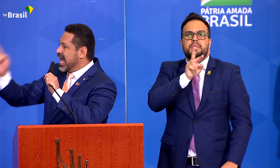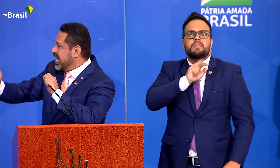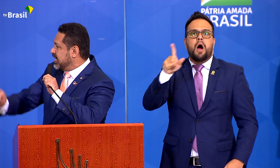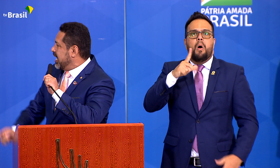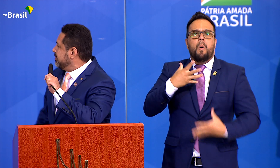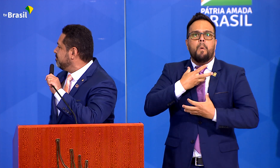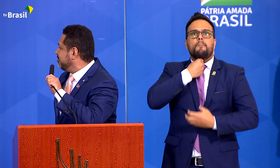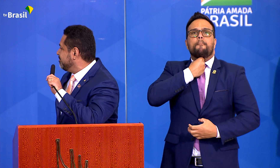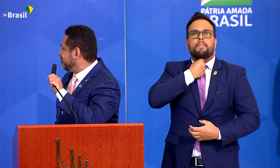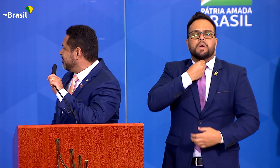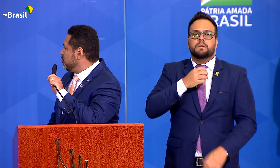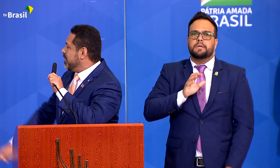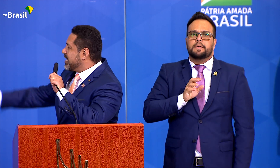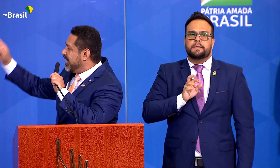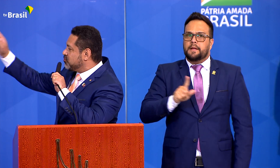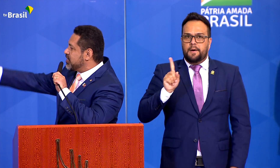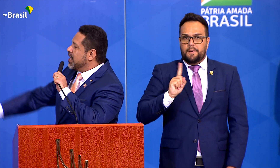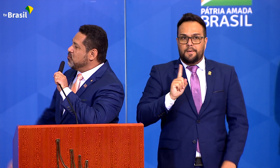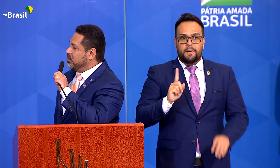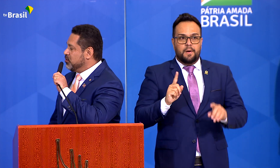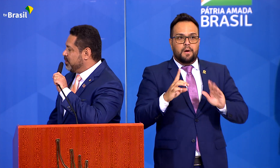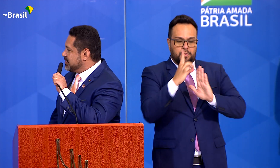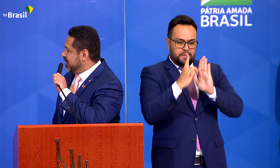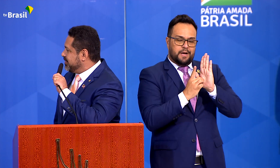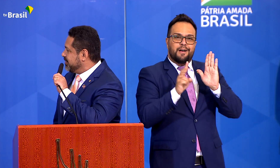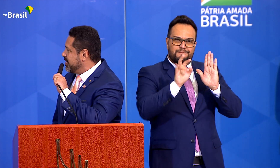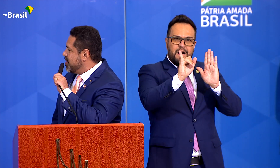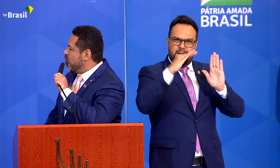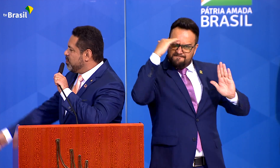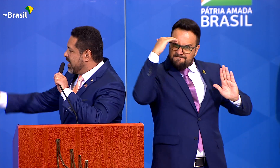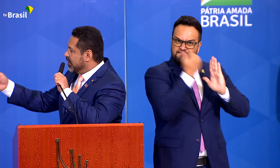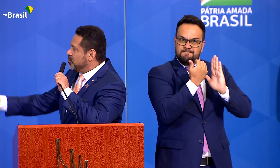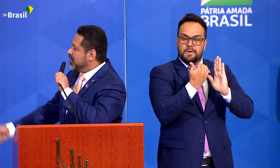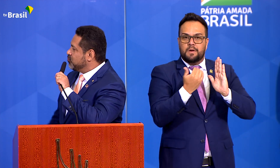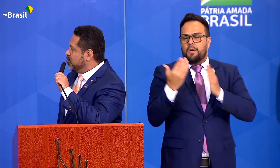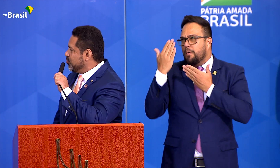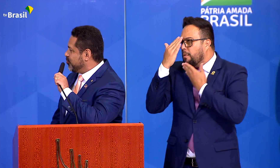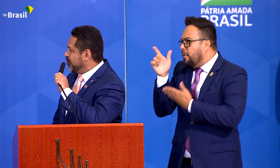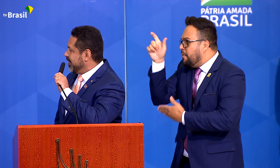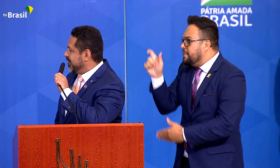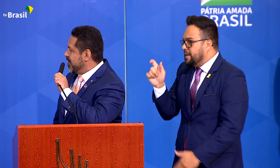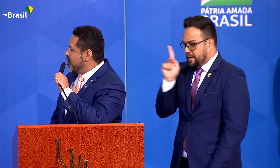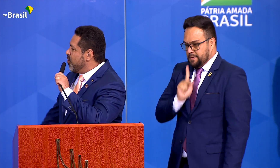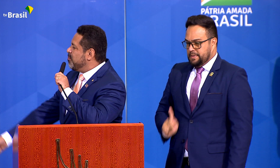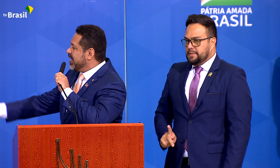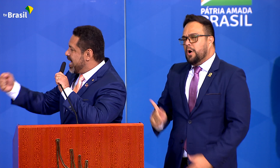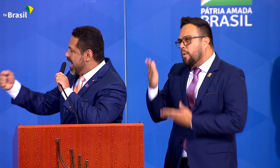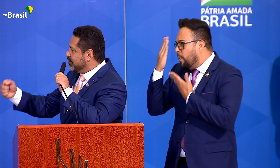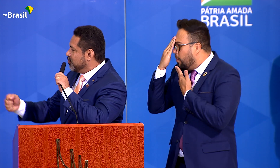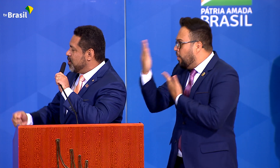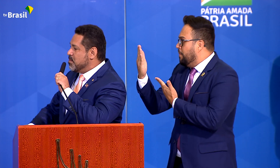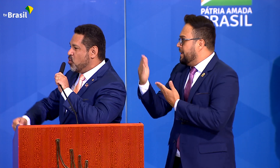será calada o decreto será cumprido Presidente Obrigado pela sua postura Obrigado